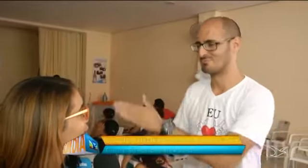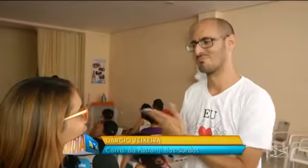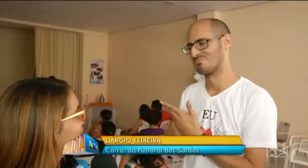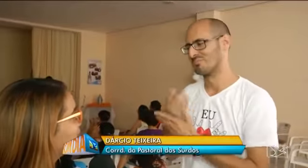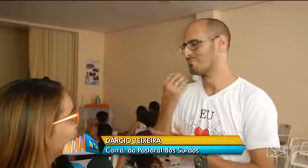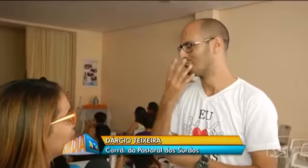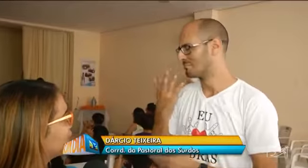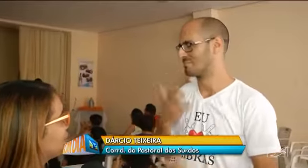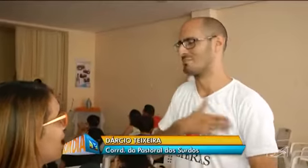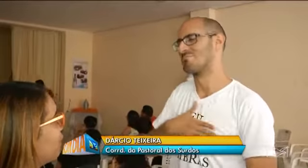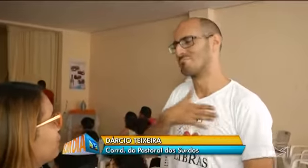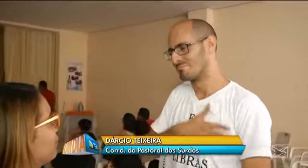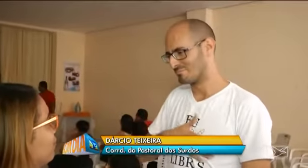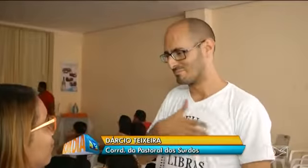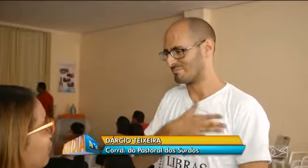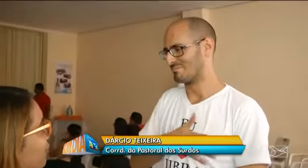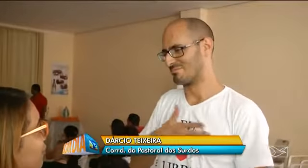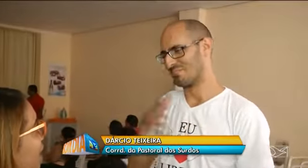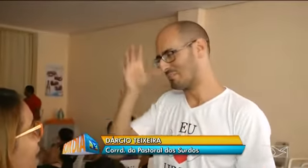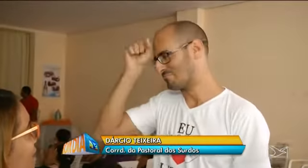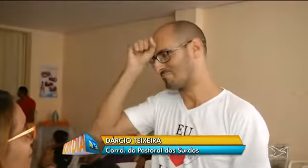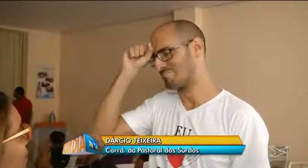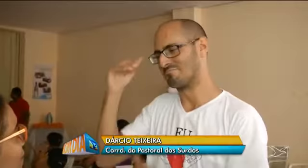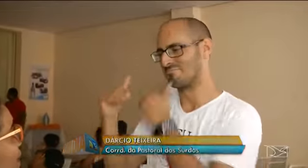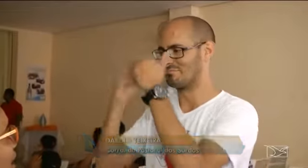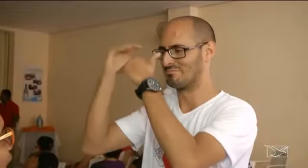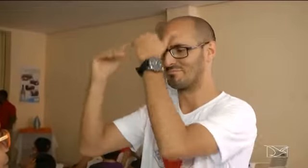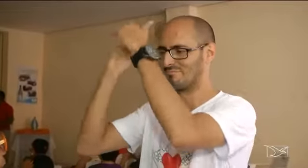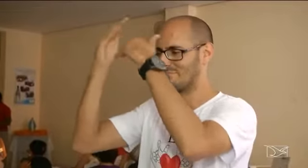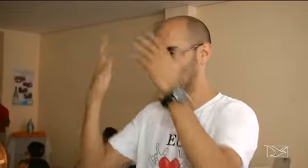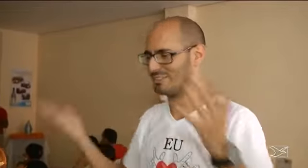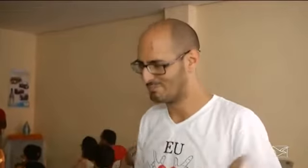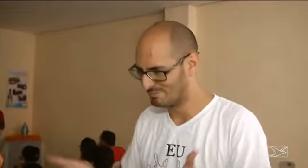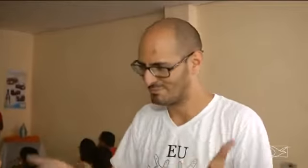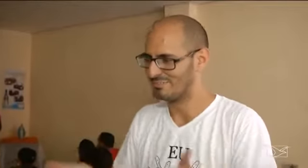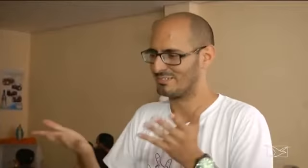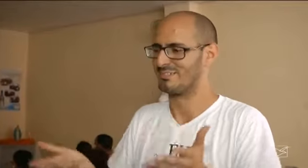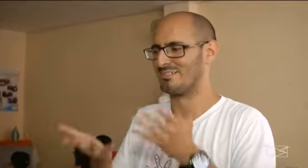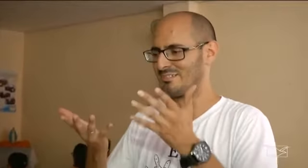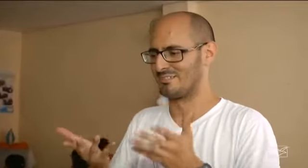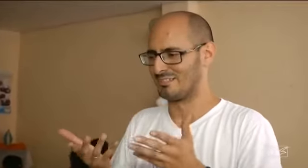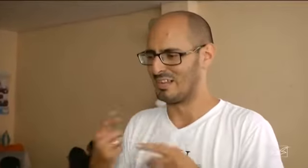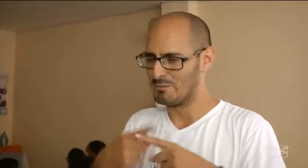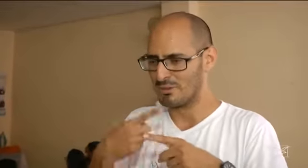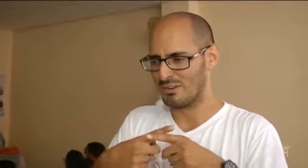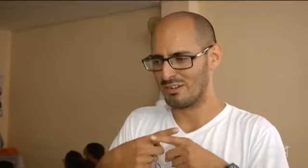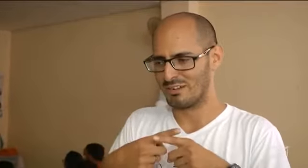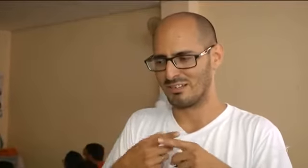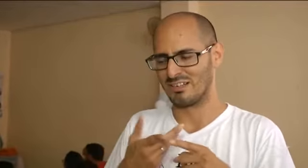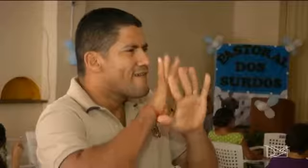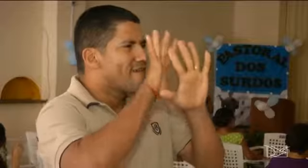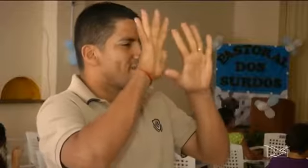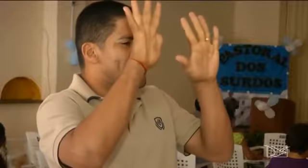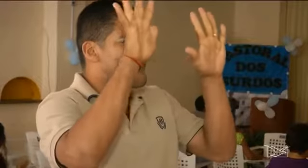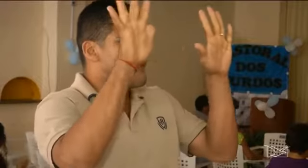podem mostrar um para o outro. É bom aprender e também se desenvolve mais. O Márcio é